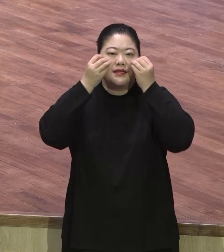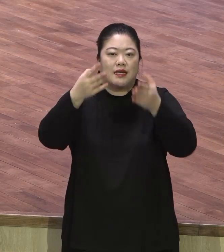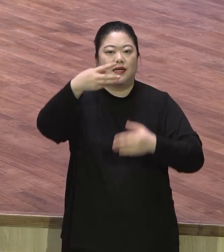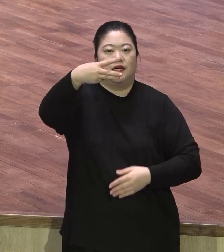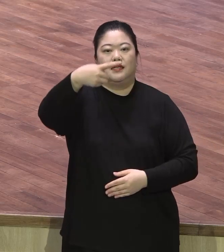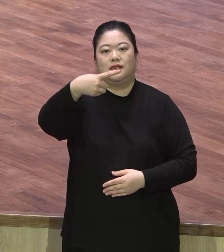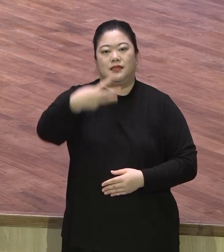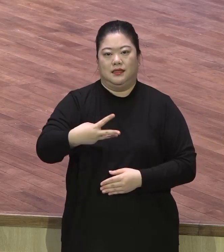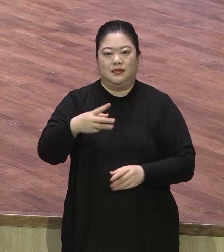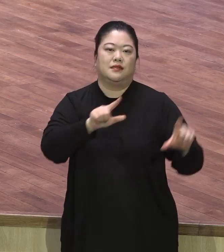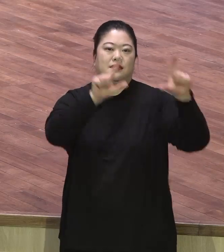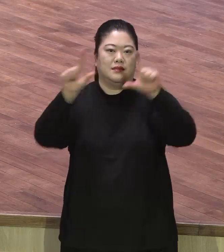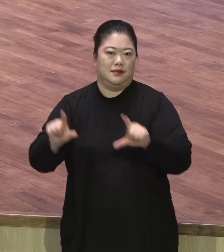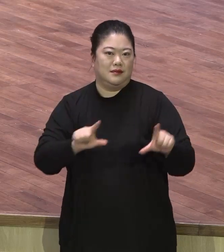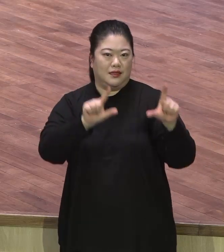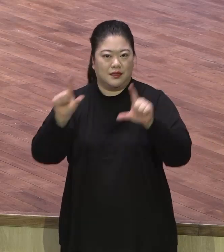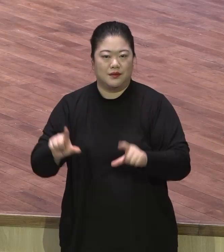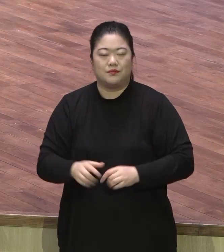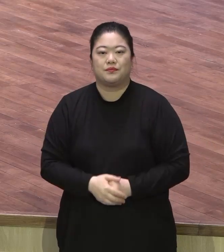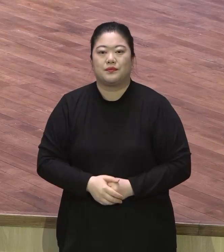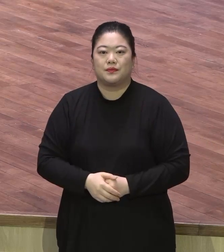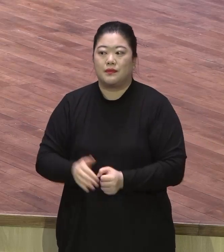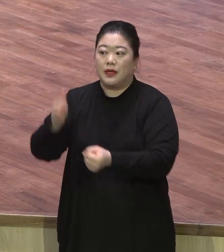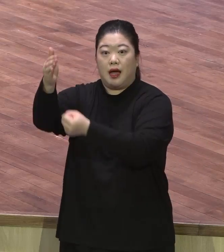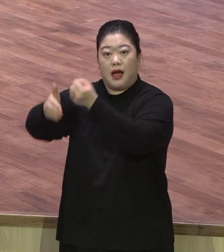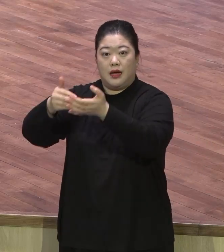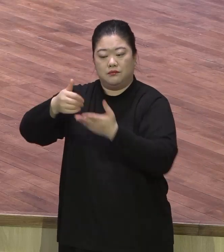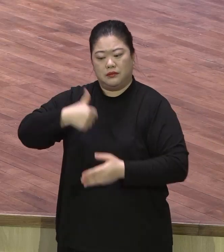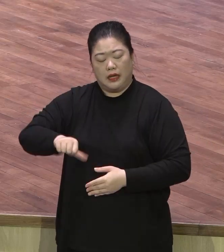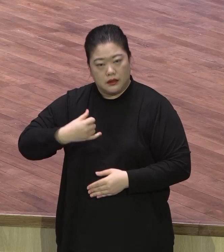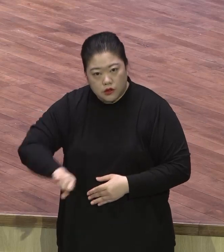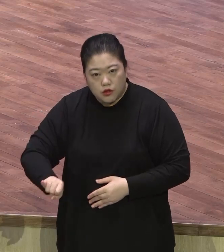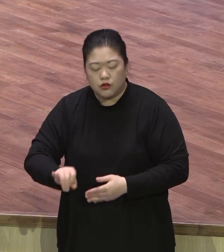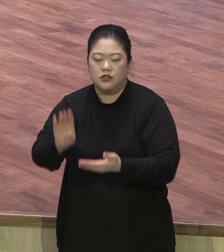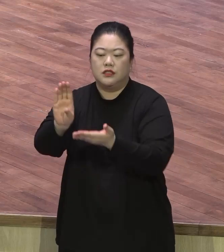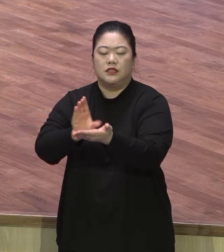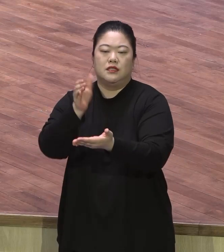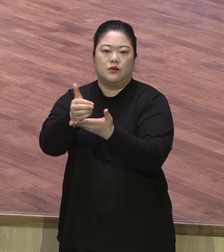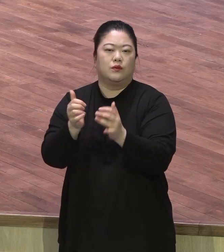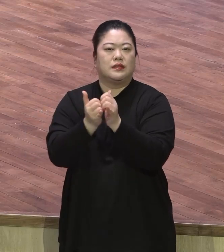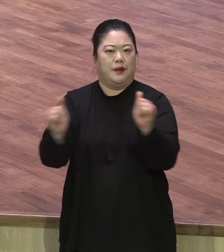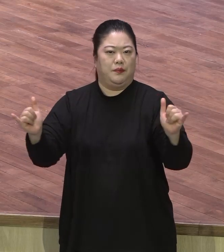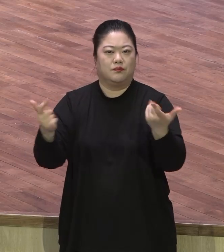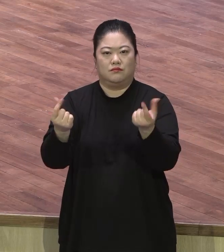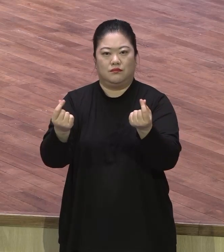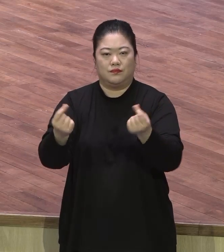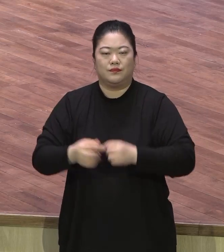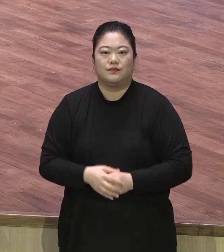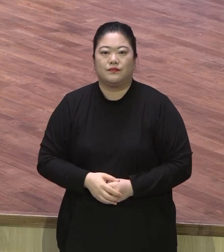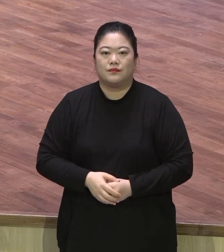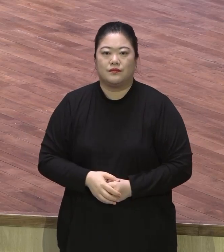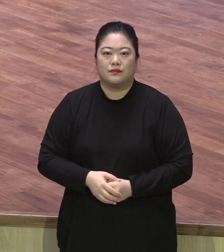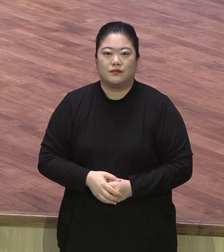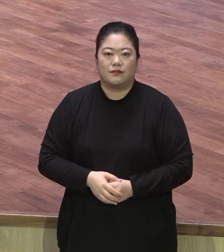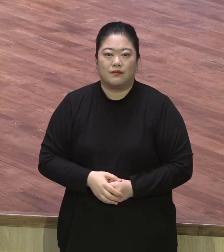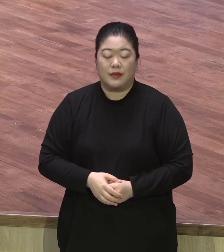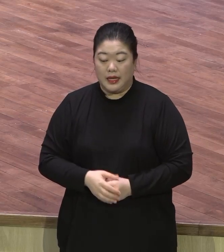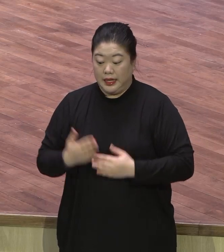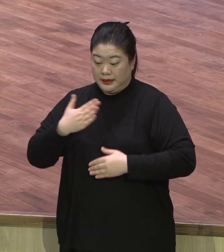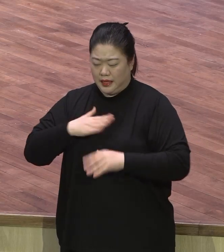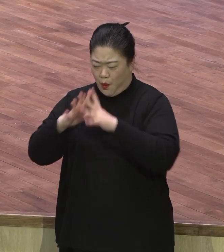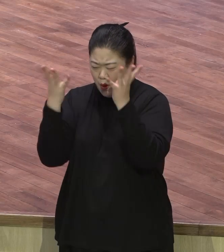그리스도의 사람으로 하나님의 자녀로 이거 새털 인생 될 때 순종이